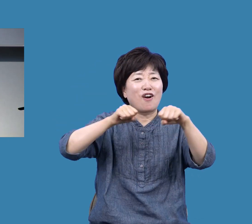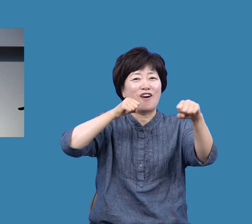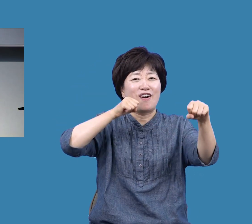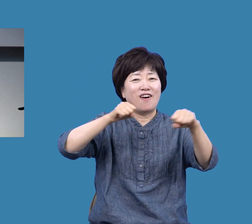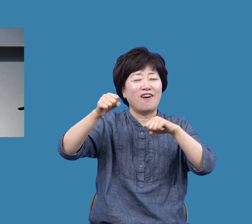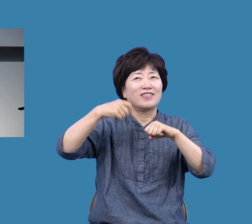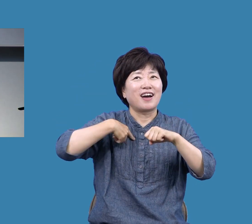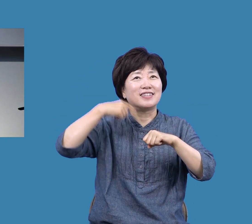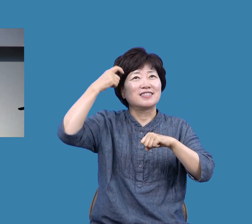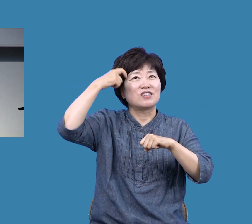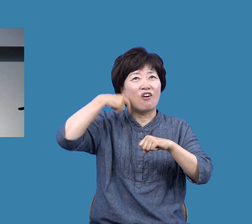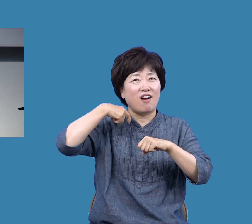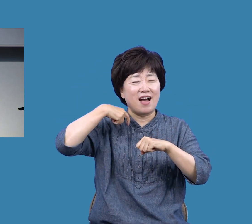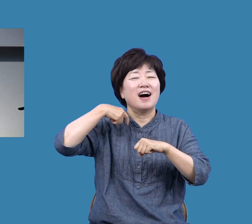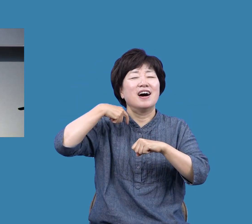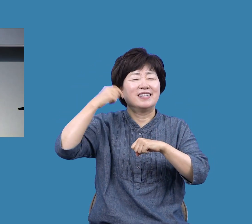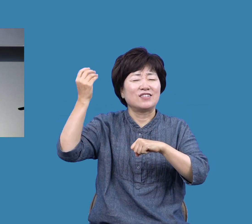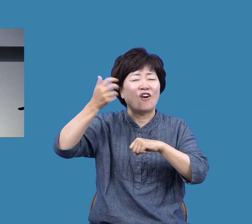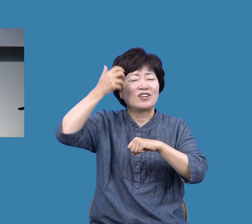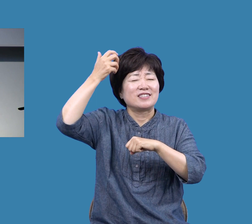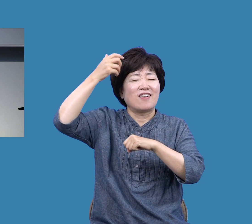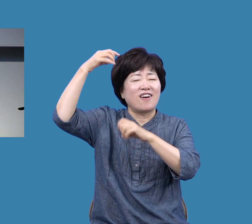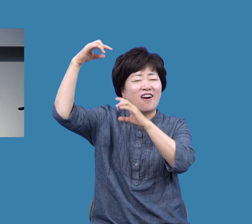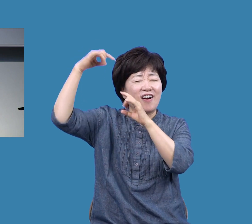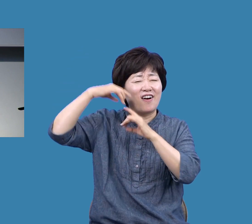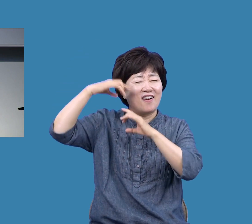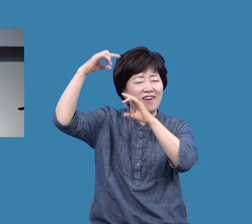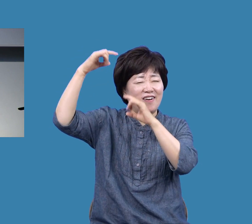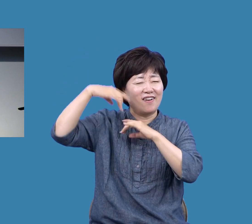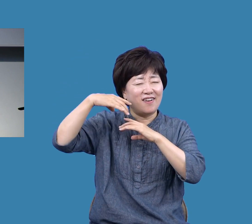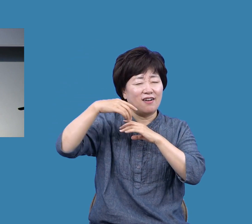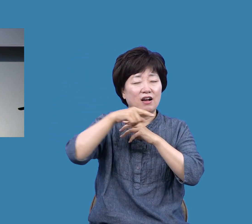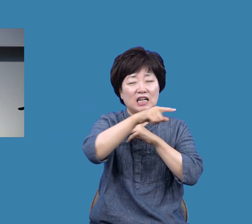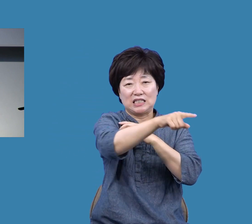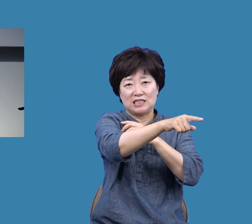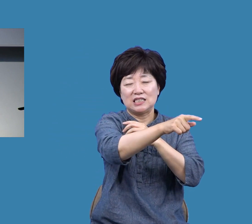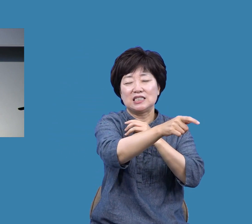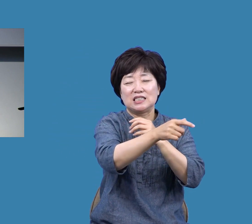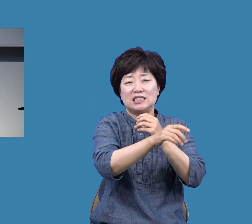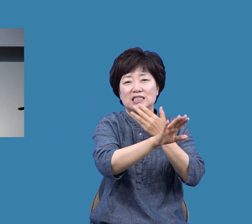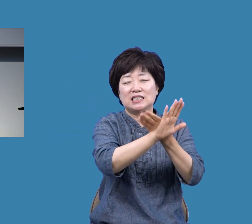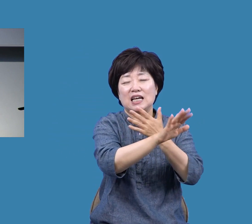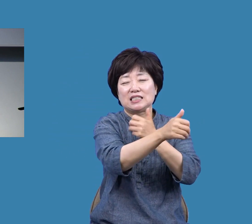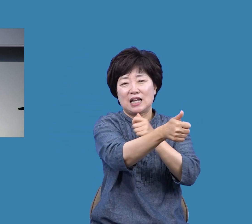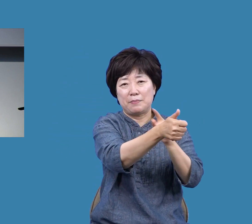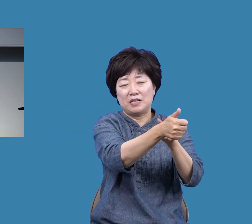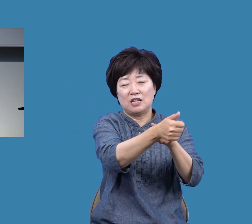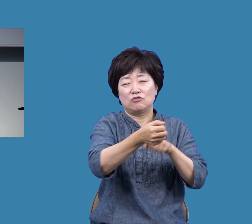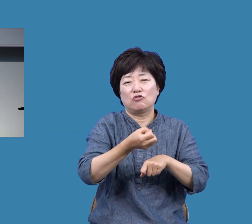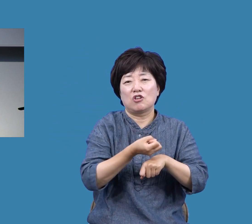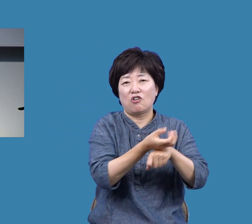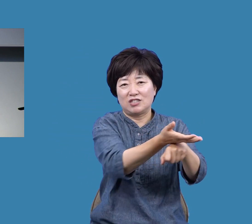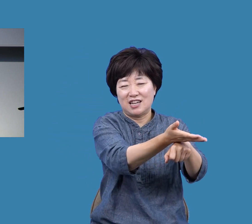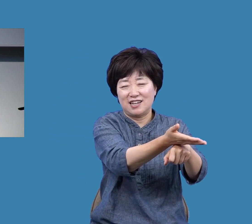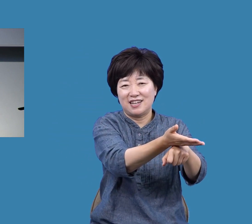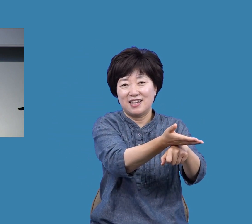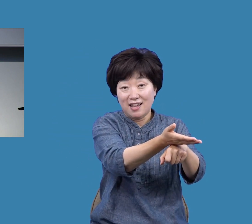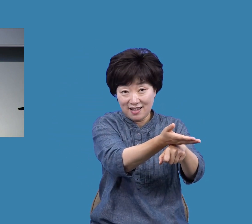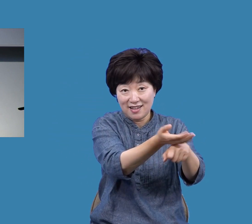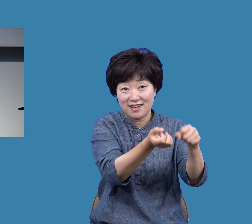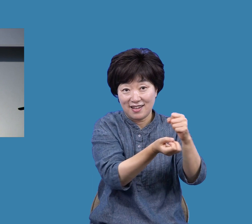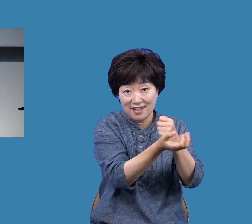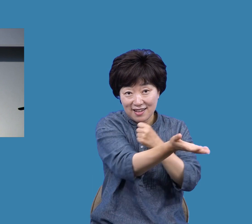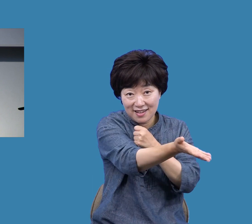내가 느껴요. 그리고 상대방도 뭔가를 느껴요. 그리고 그 안에 많은 열매와